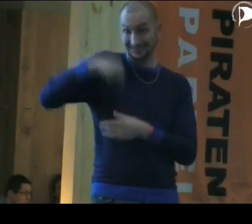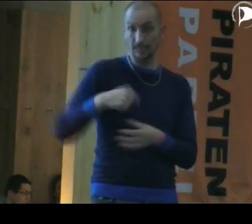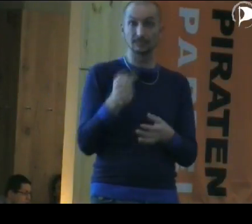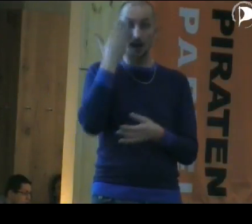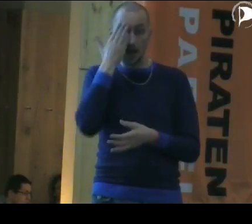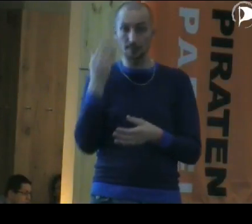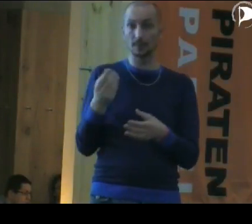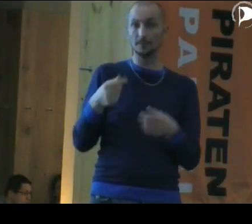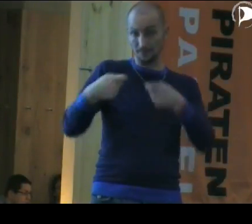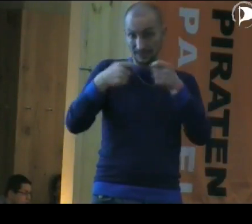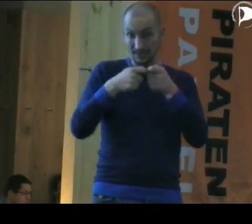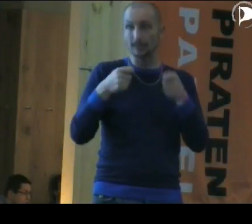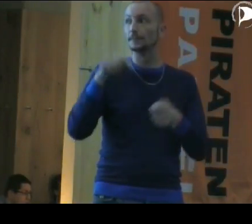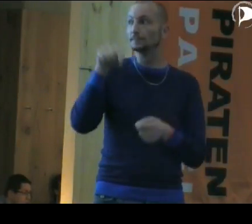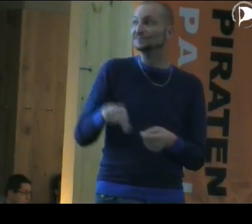eigentlich